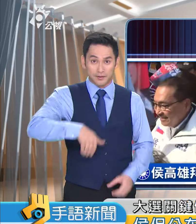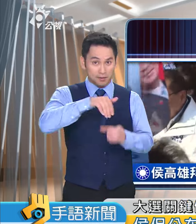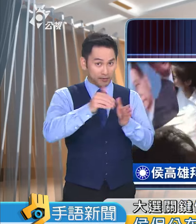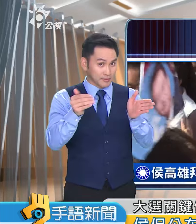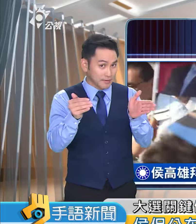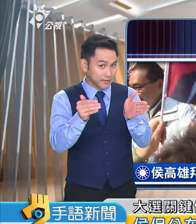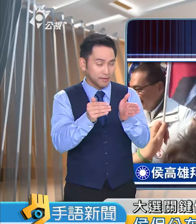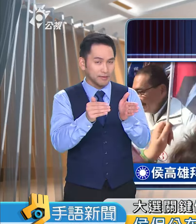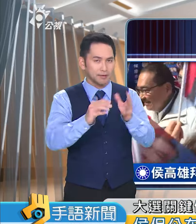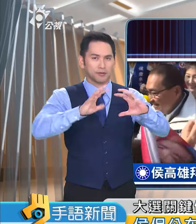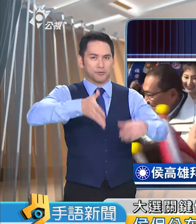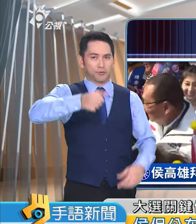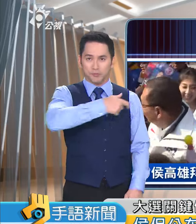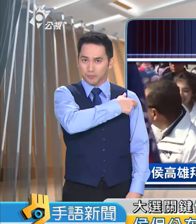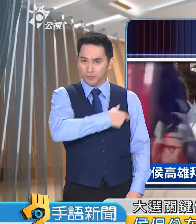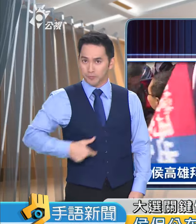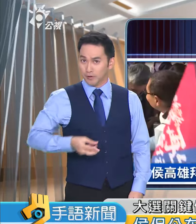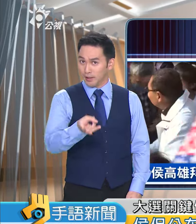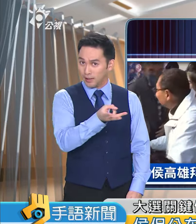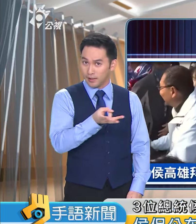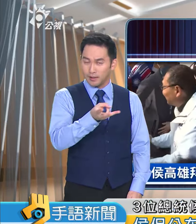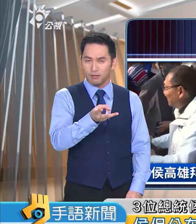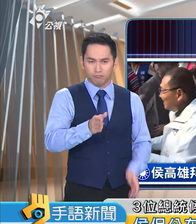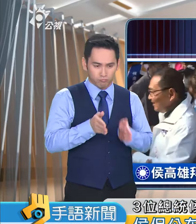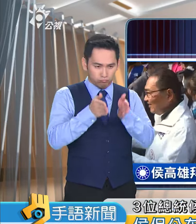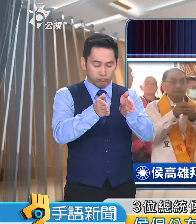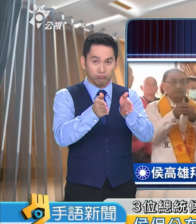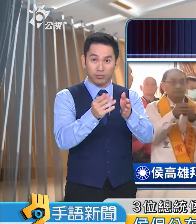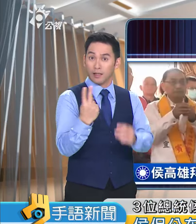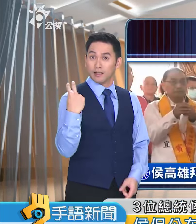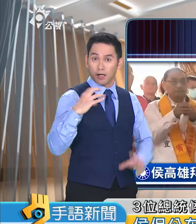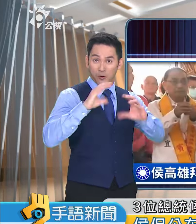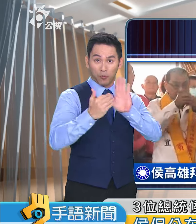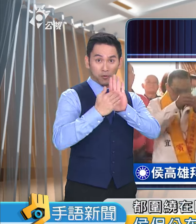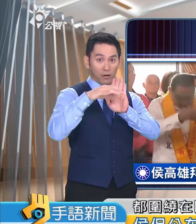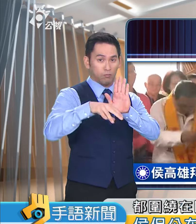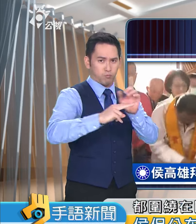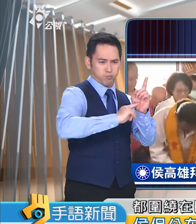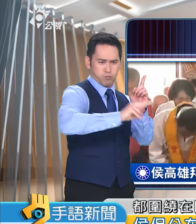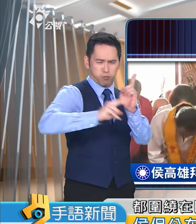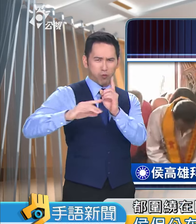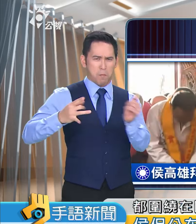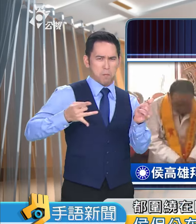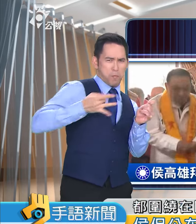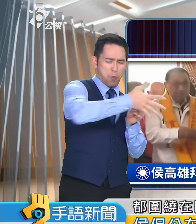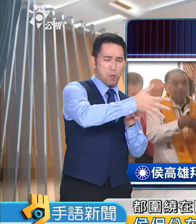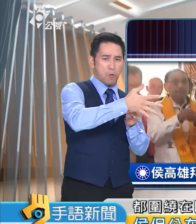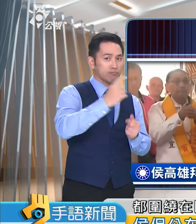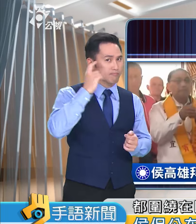大选关键倒数，三位总统候选人的话题都围绕在国防部发布的防空警